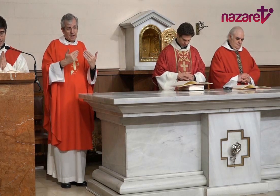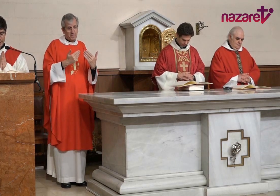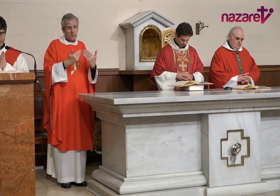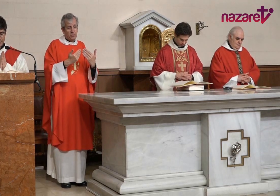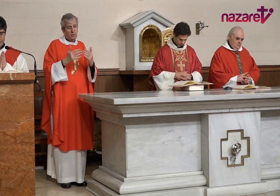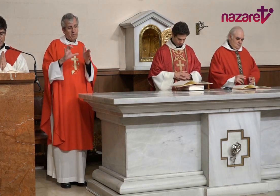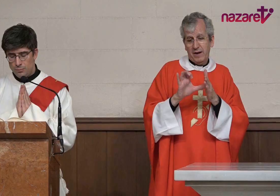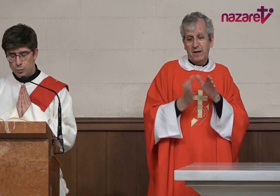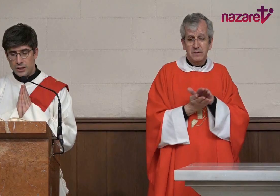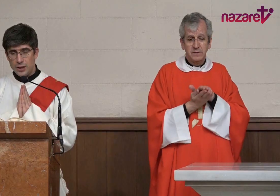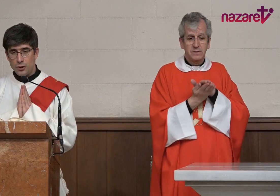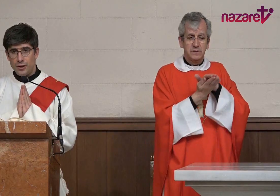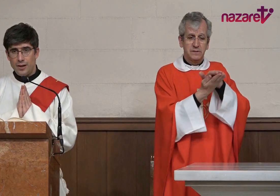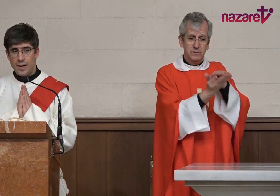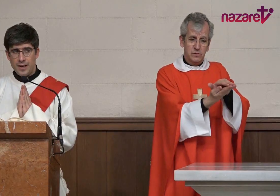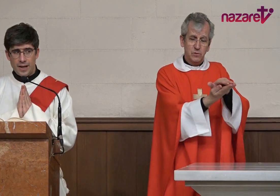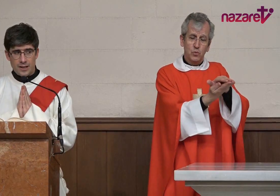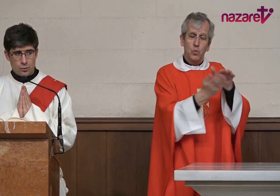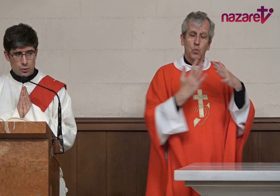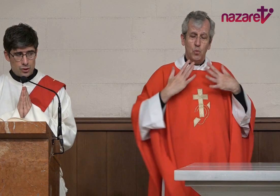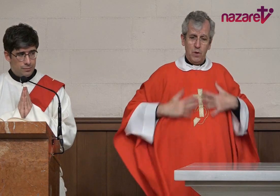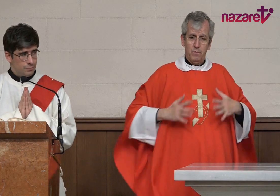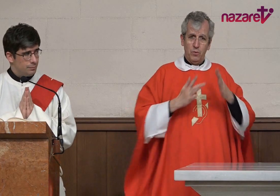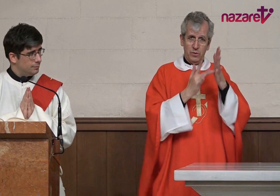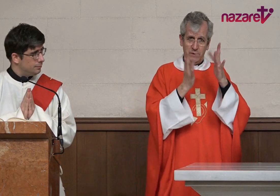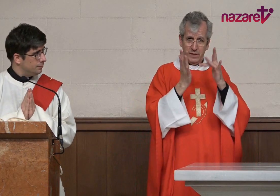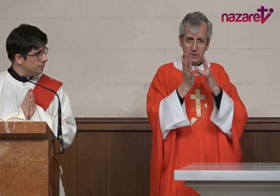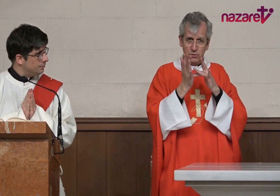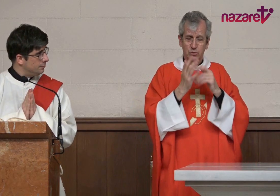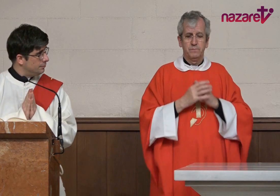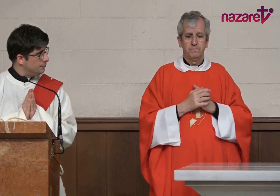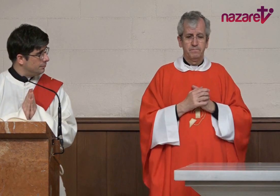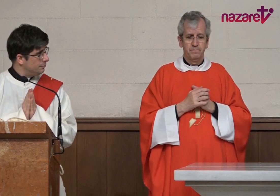estaba cerca, pusieron allí a Jesús.